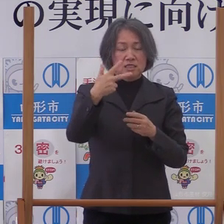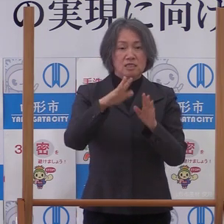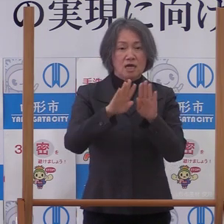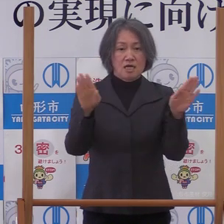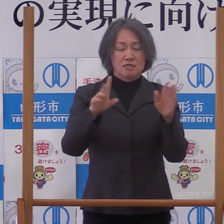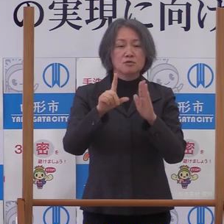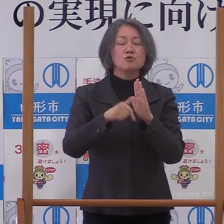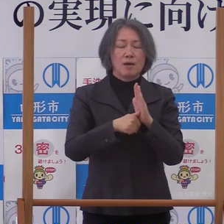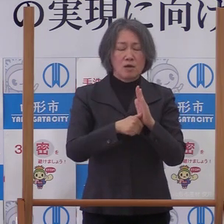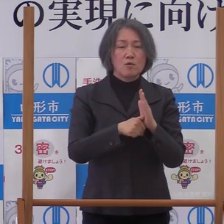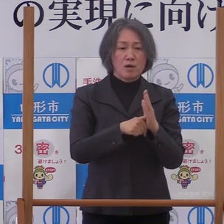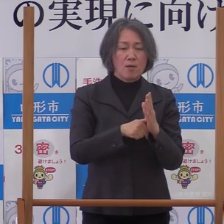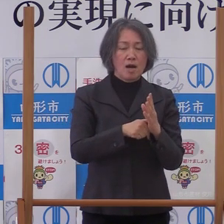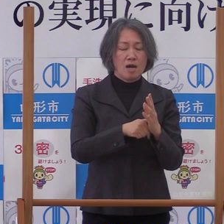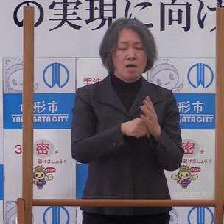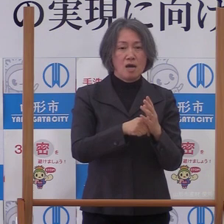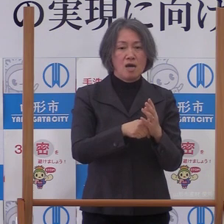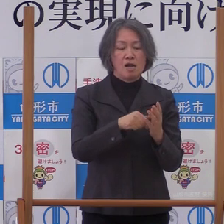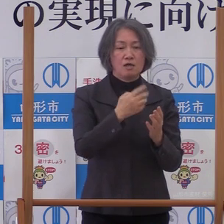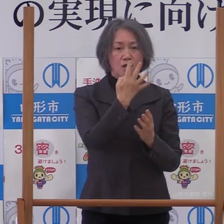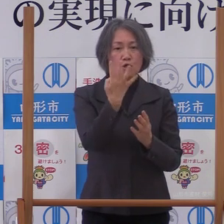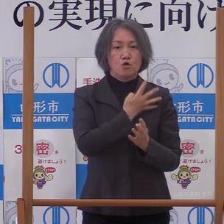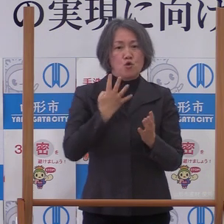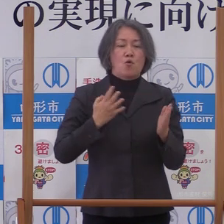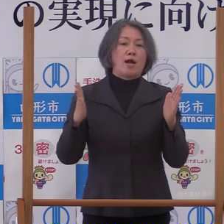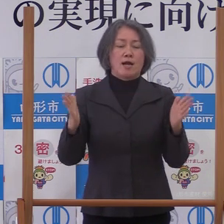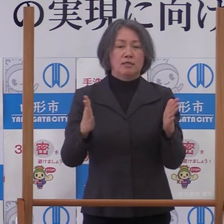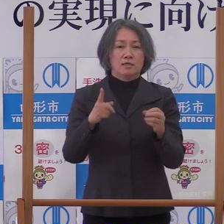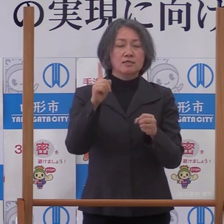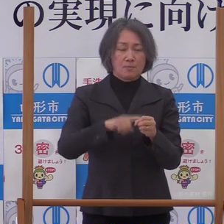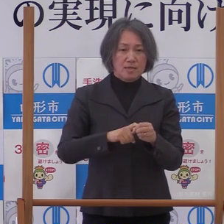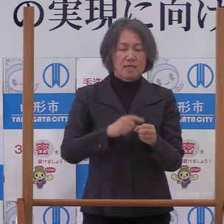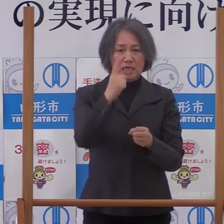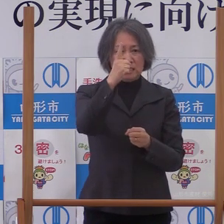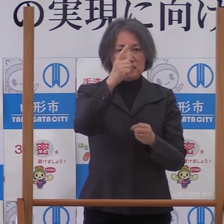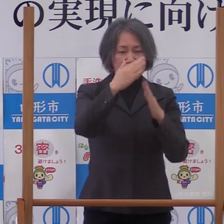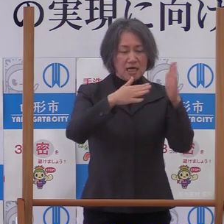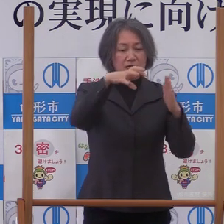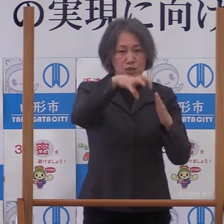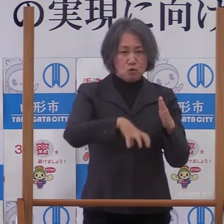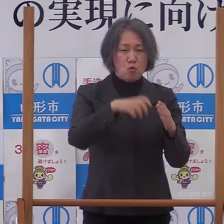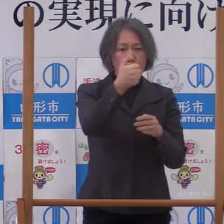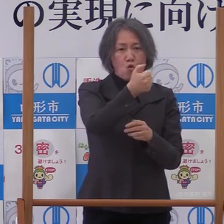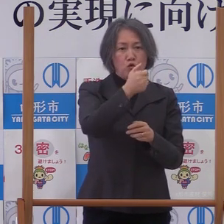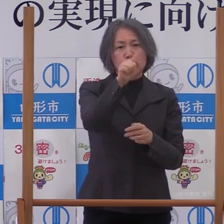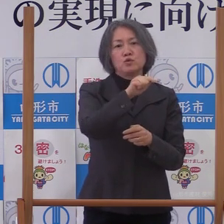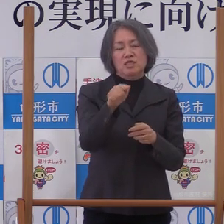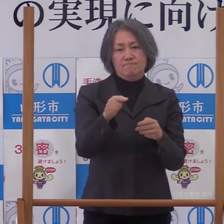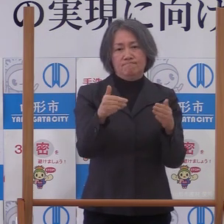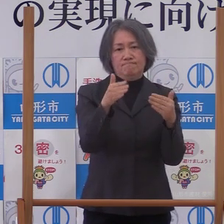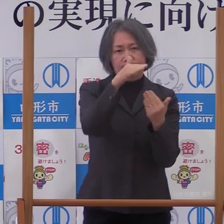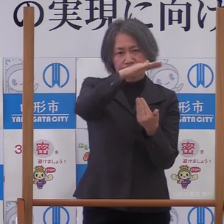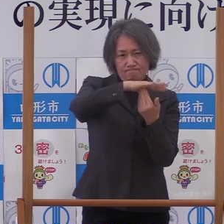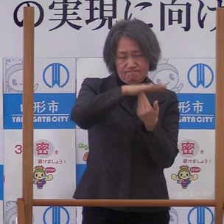、1会場あたりということで言えば50人というものを想定してございます。